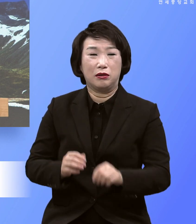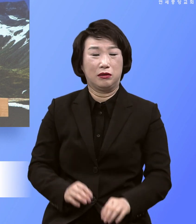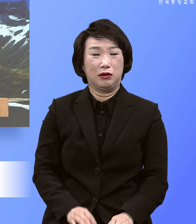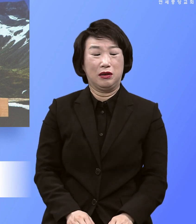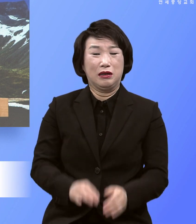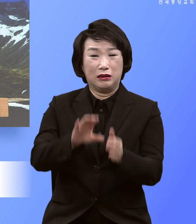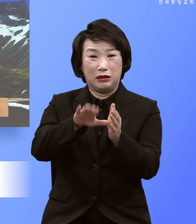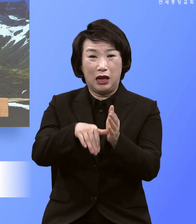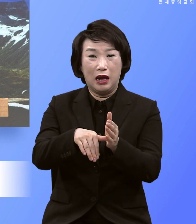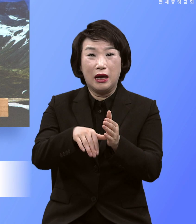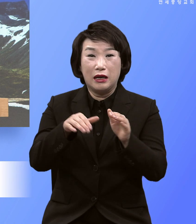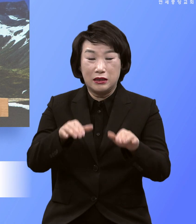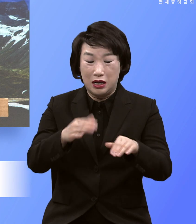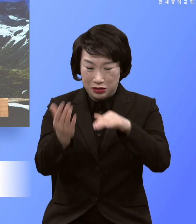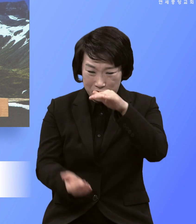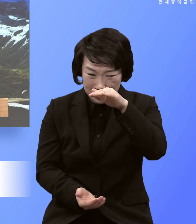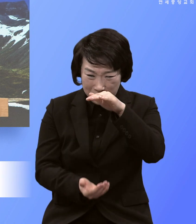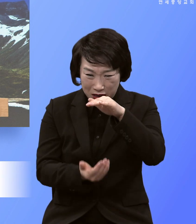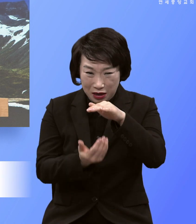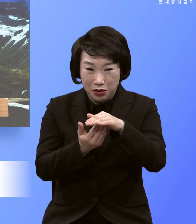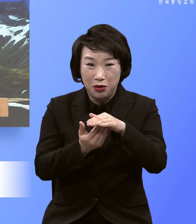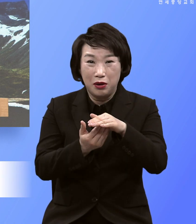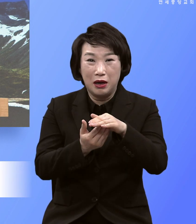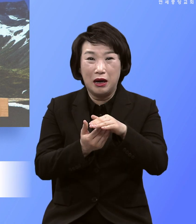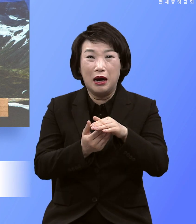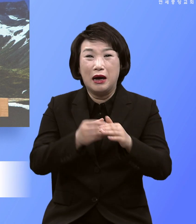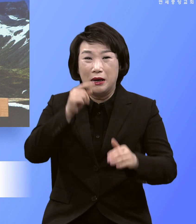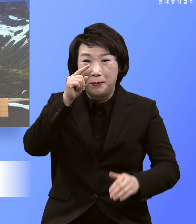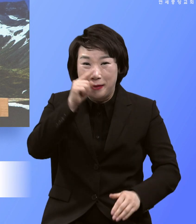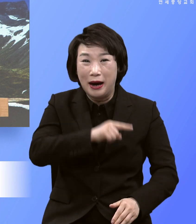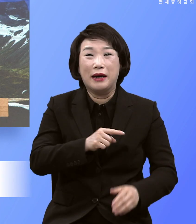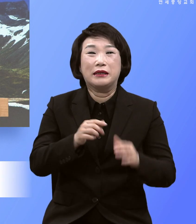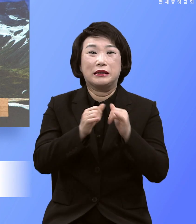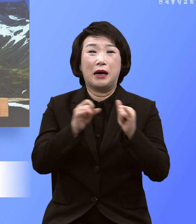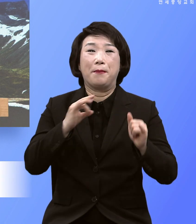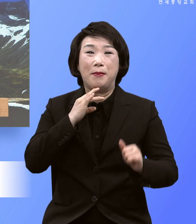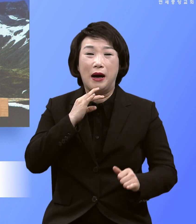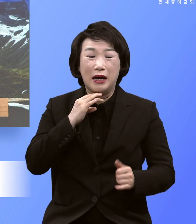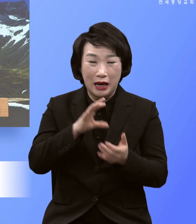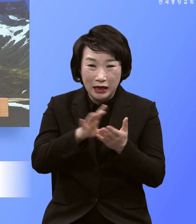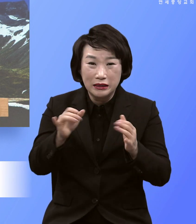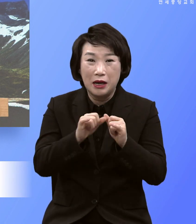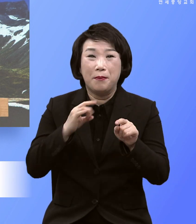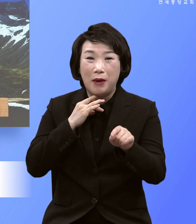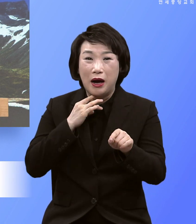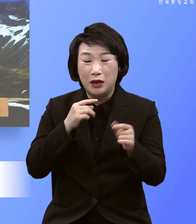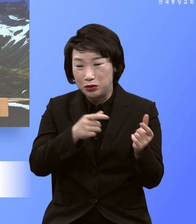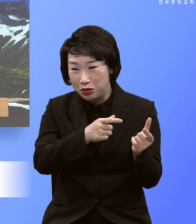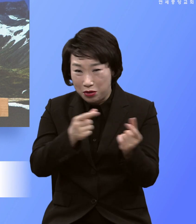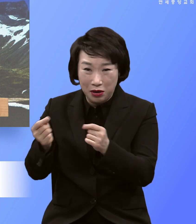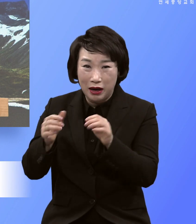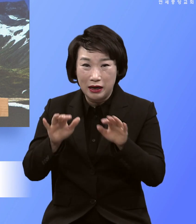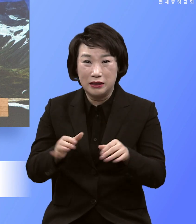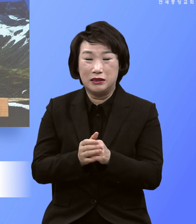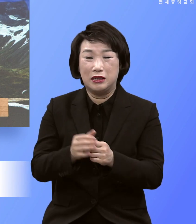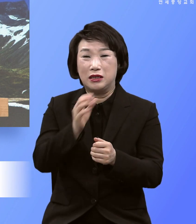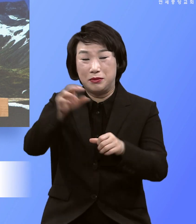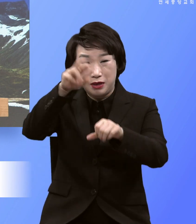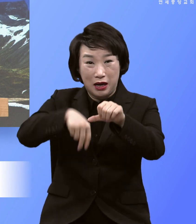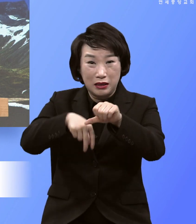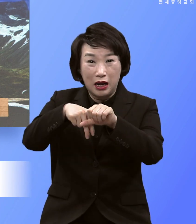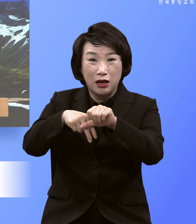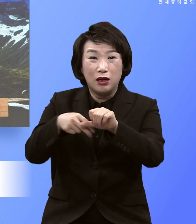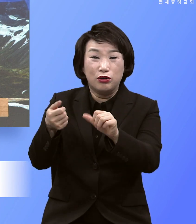시대의 최고의 못된 행악자와 똑같이